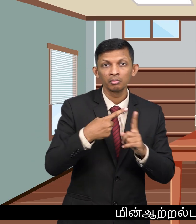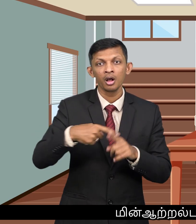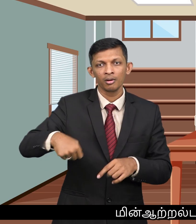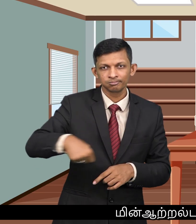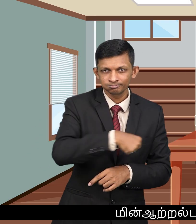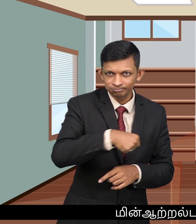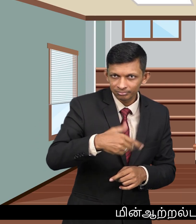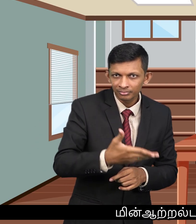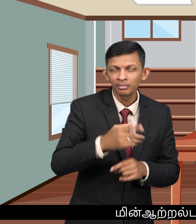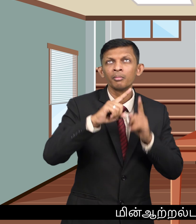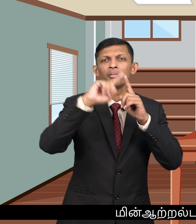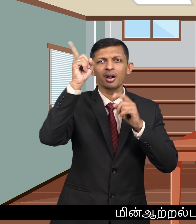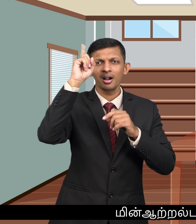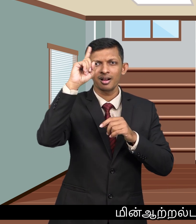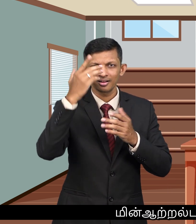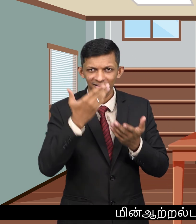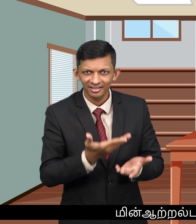பயன்படுத்தப்படுகிறது.